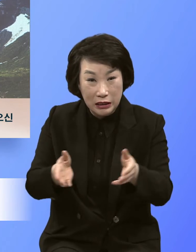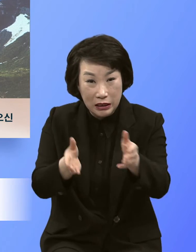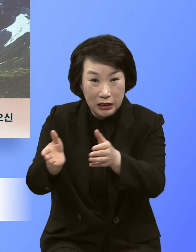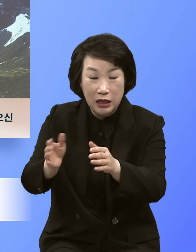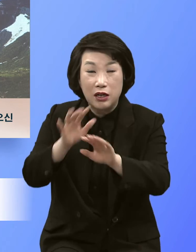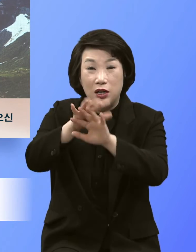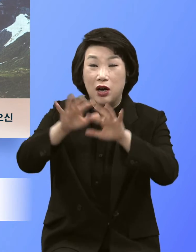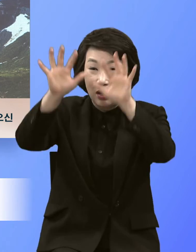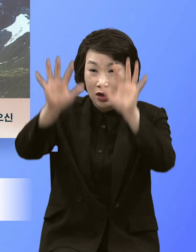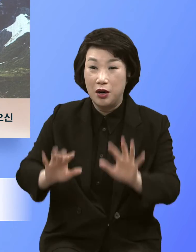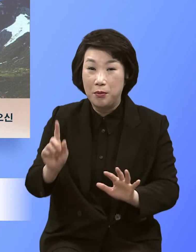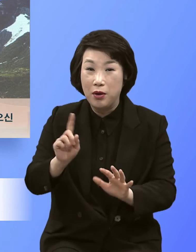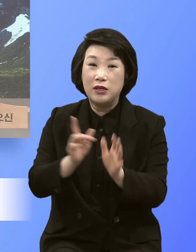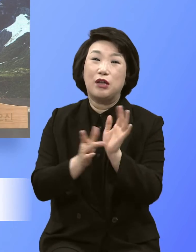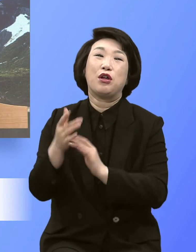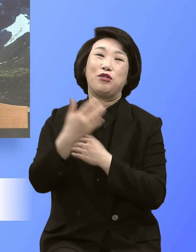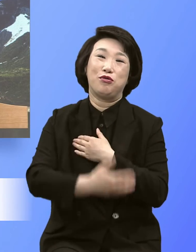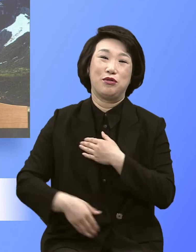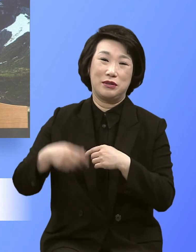곧 그의 육체니라.